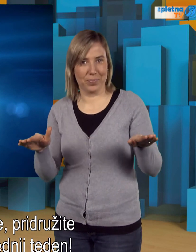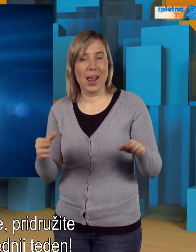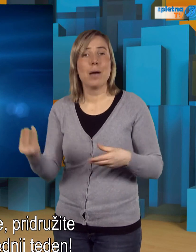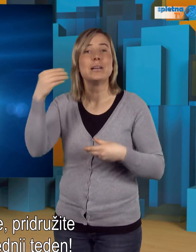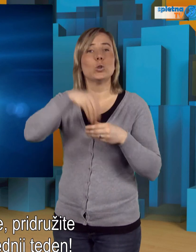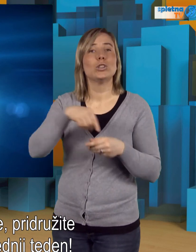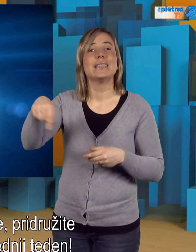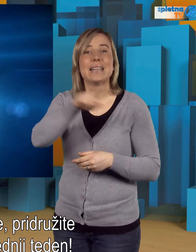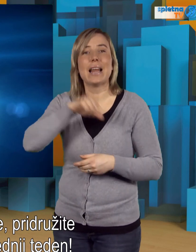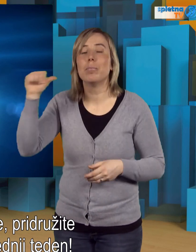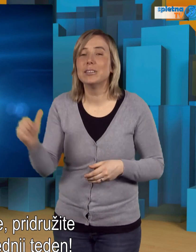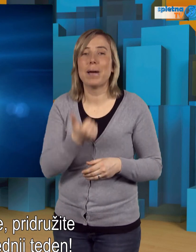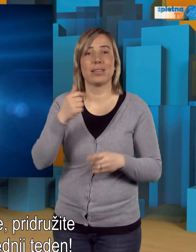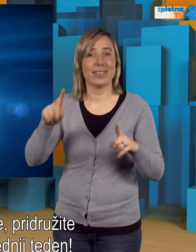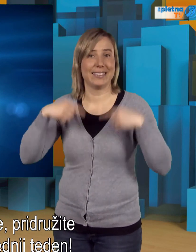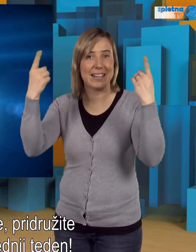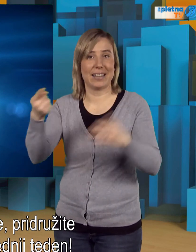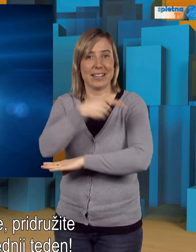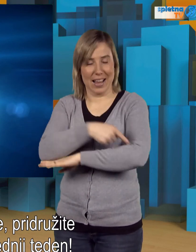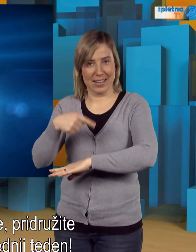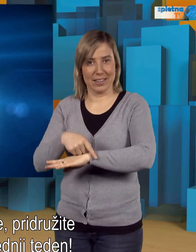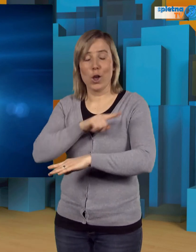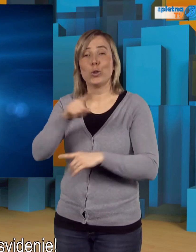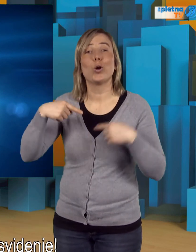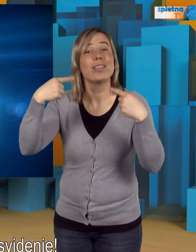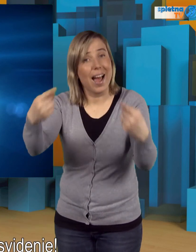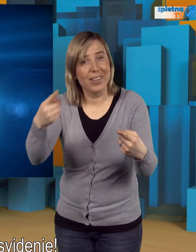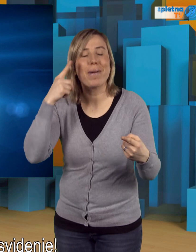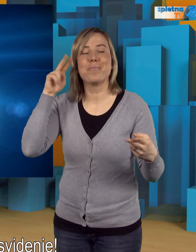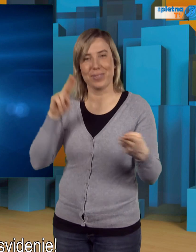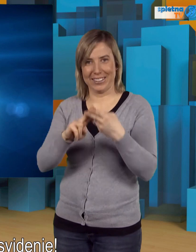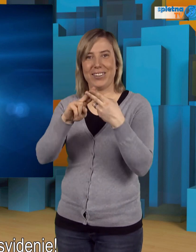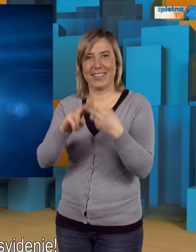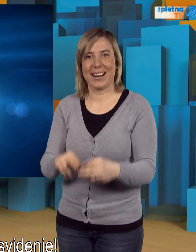pridružite se nam spet naslednji teden. Do takrat pa nasvidenje.